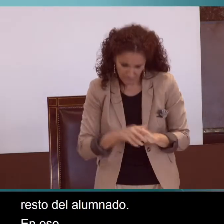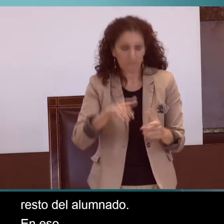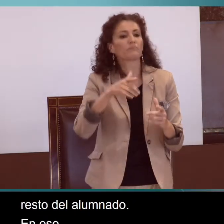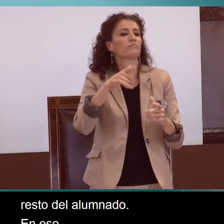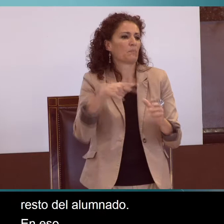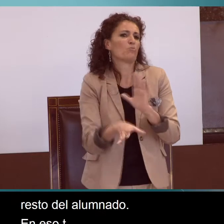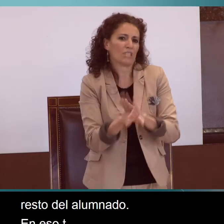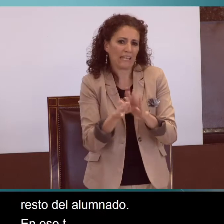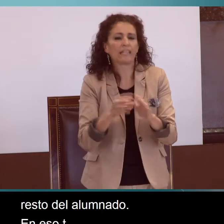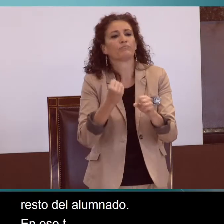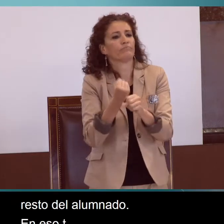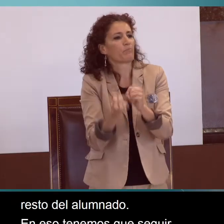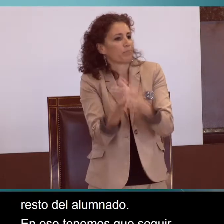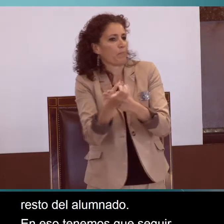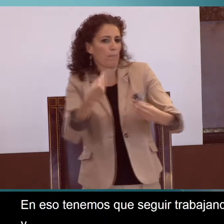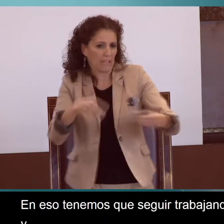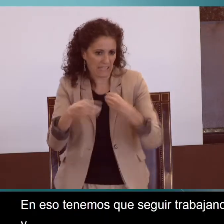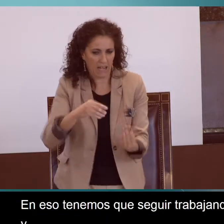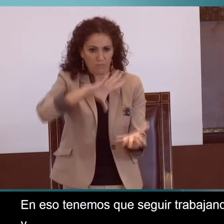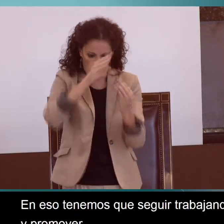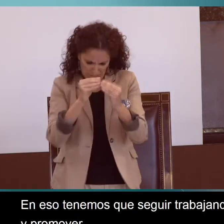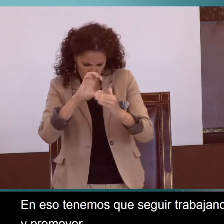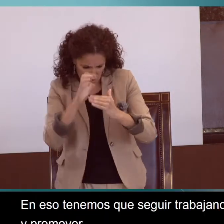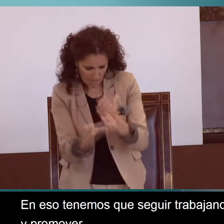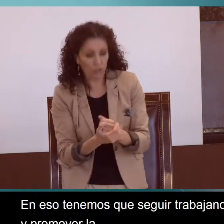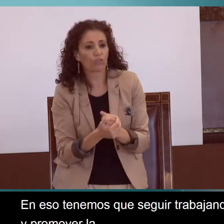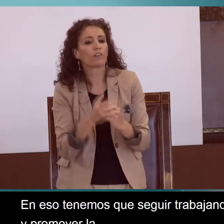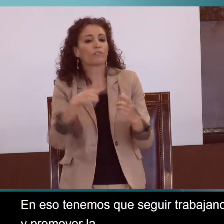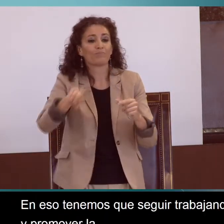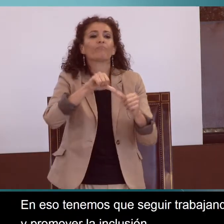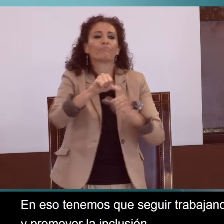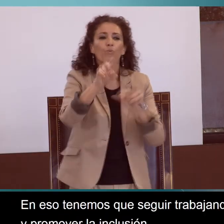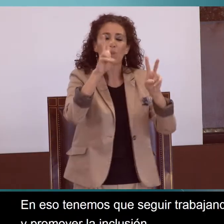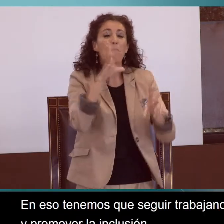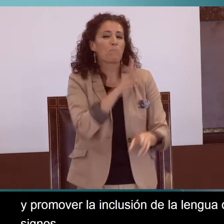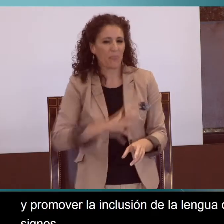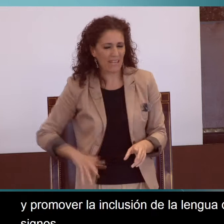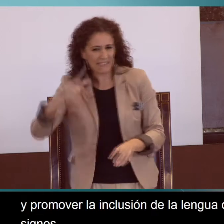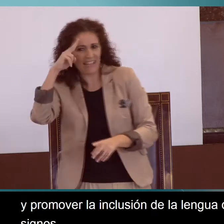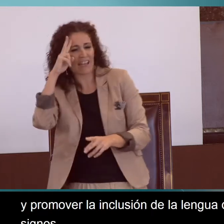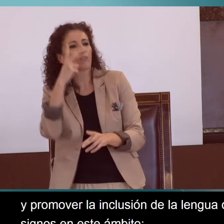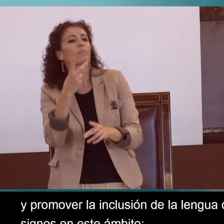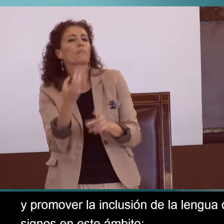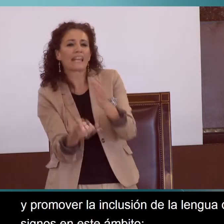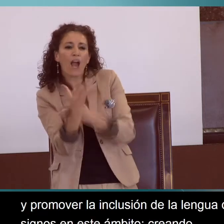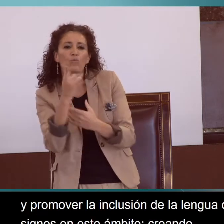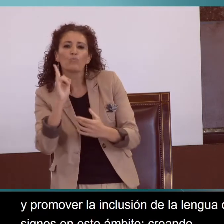la inclusión de la lengua de signos en este ámbito, creando materiales adaptados al marco europeo. Y un tema que tenemos